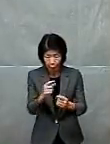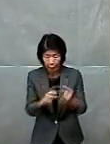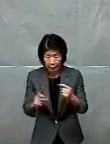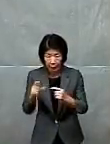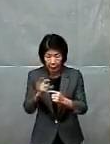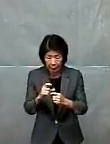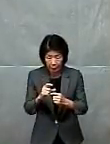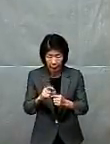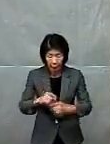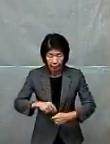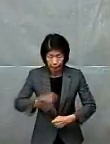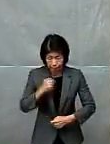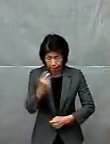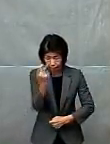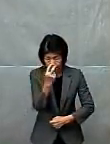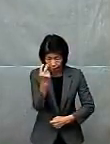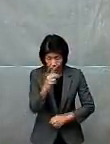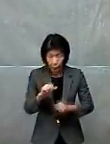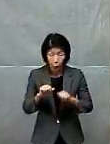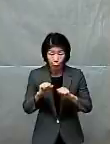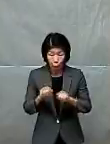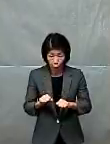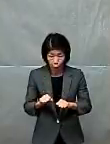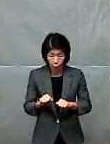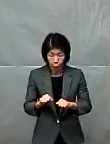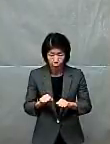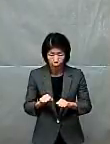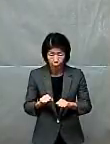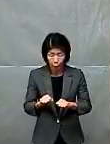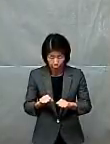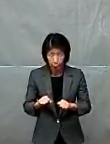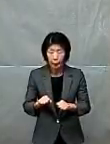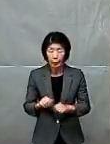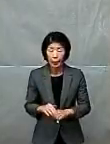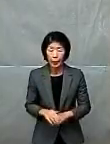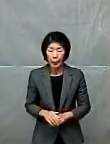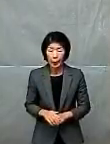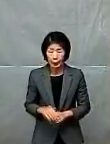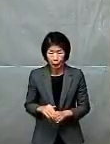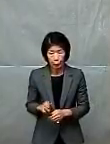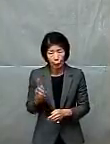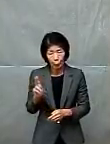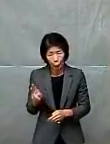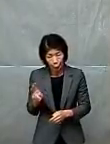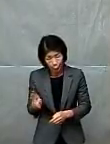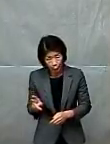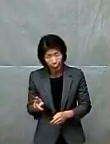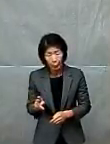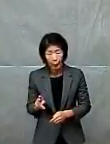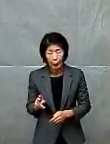にするようにというようなことだと思います。